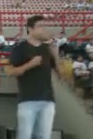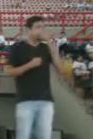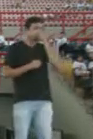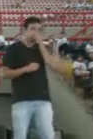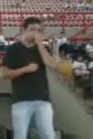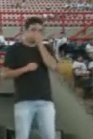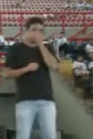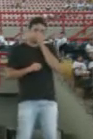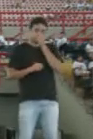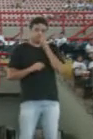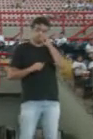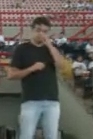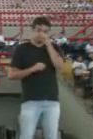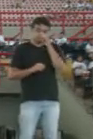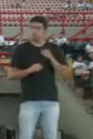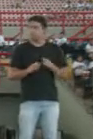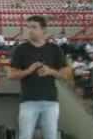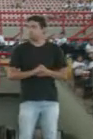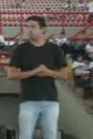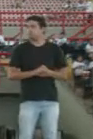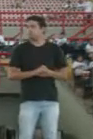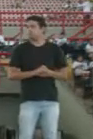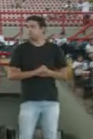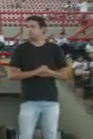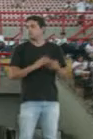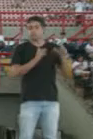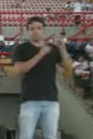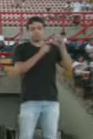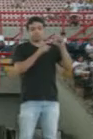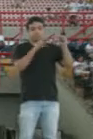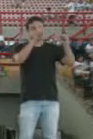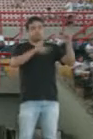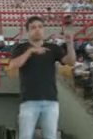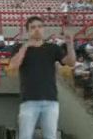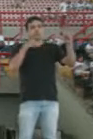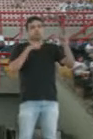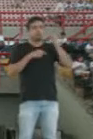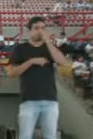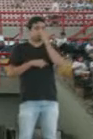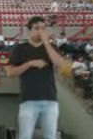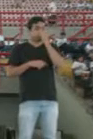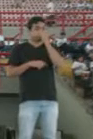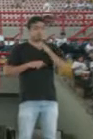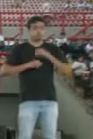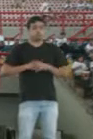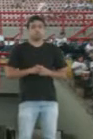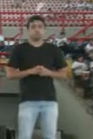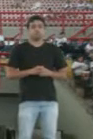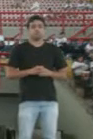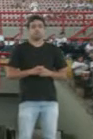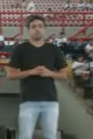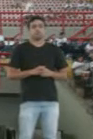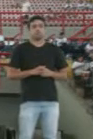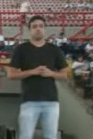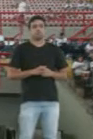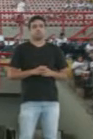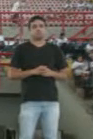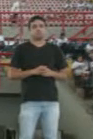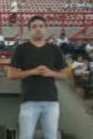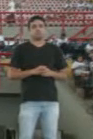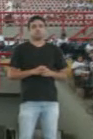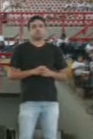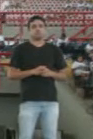leia a tirinha. Eu sinto que eu não conseguirei ler a tirinha. O que tem aqui, meu Deus?